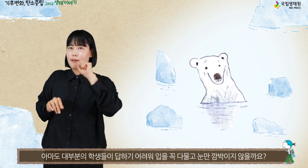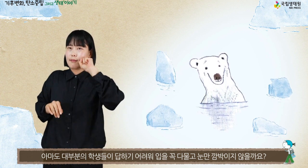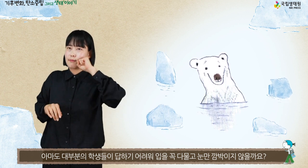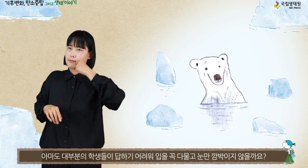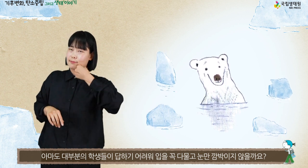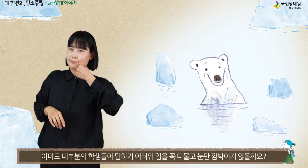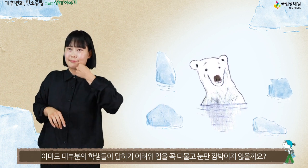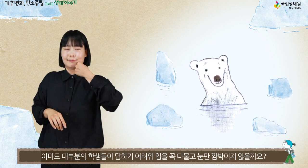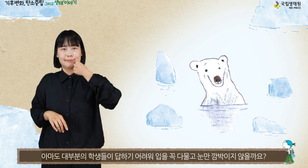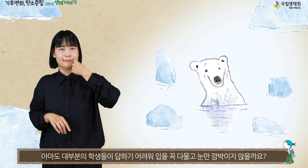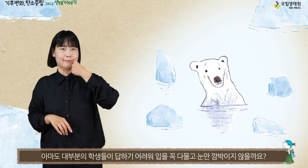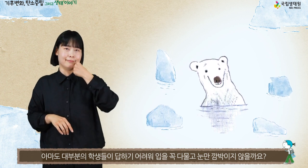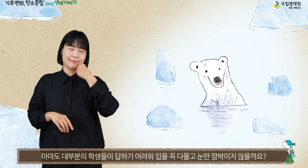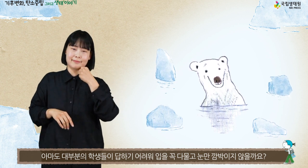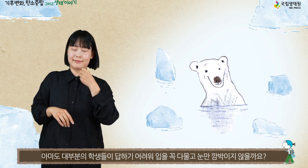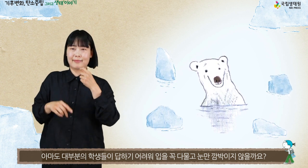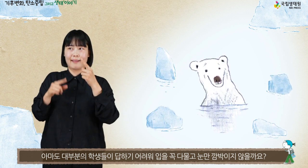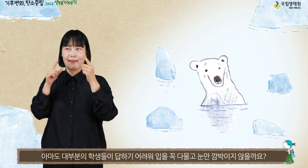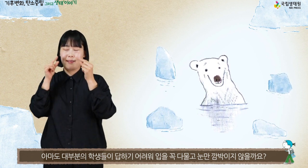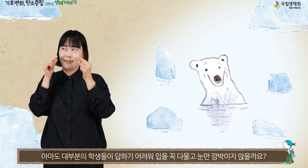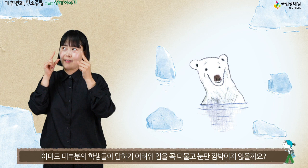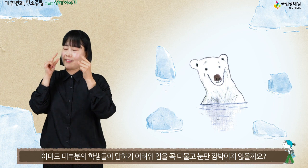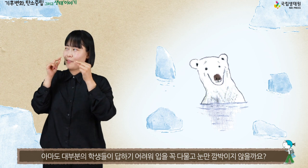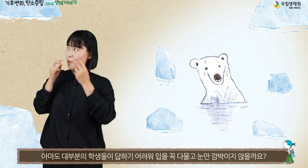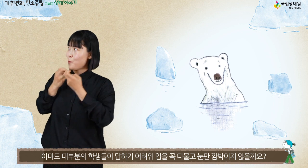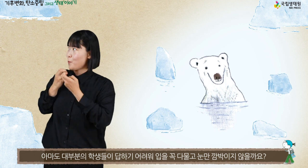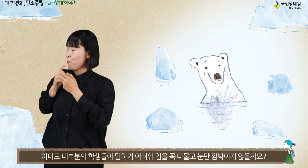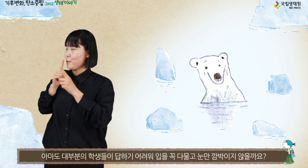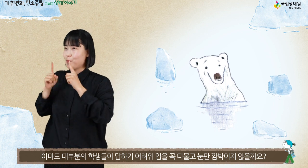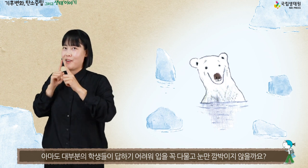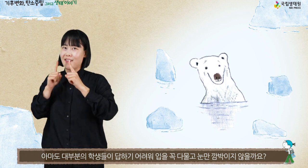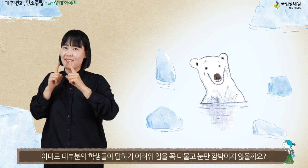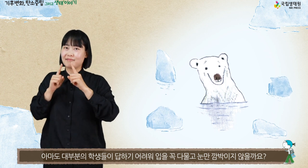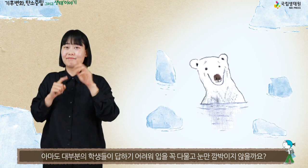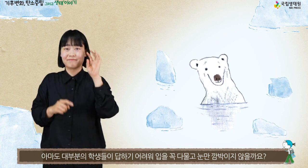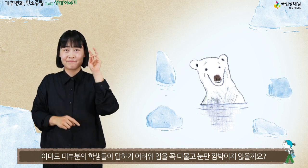어려워 입을 꼭 다물고 눈만 깜빡이지 않을까요?